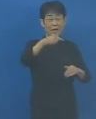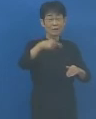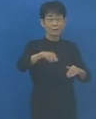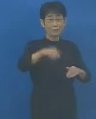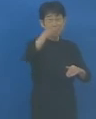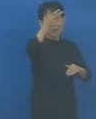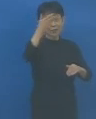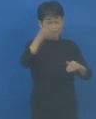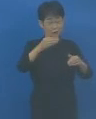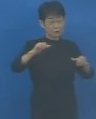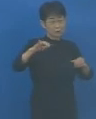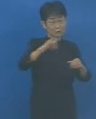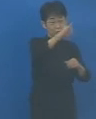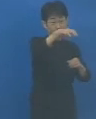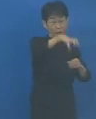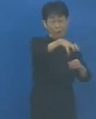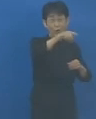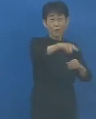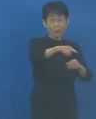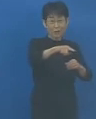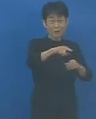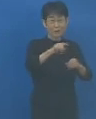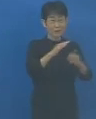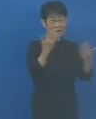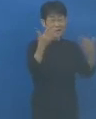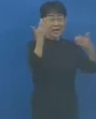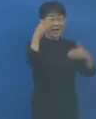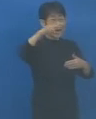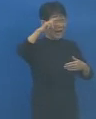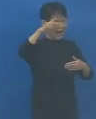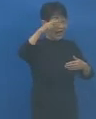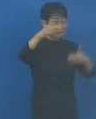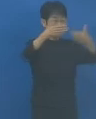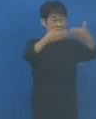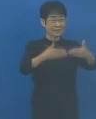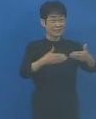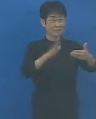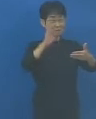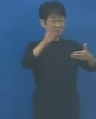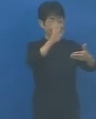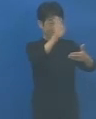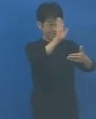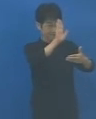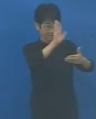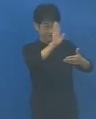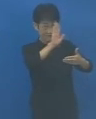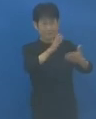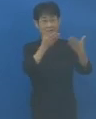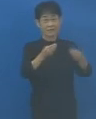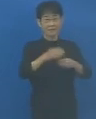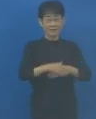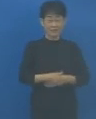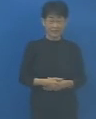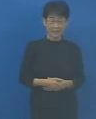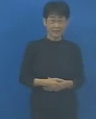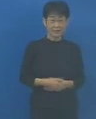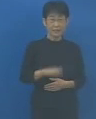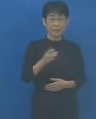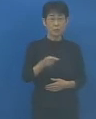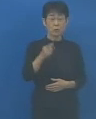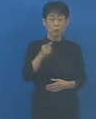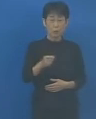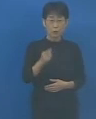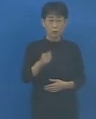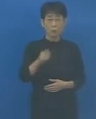させていただきました。この活躍をお祈り申し上げたいと思いますし変則的ながらこうい